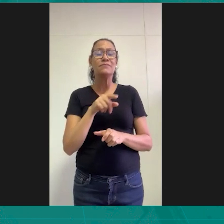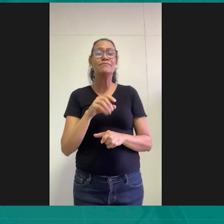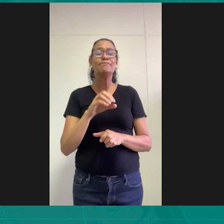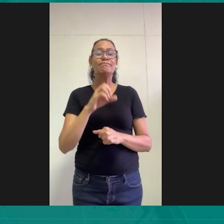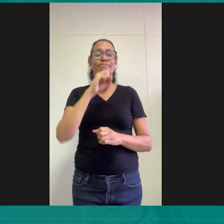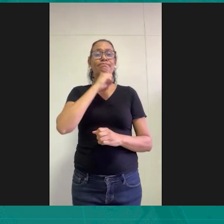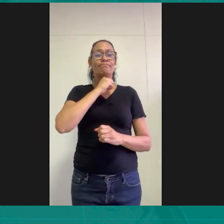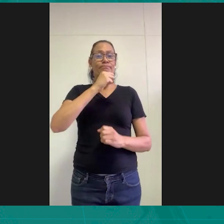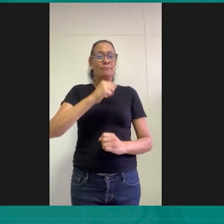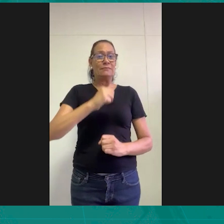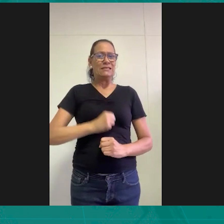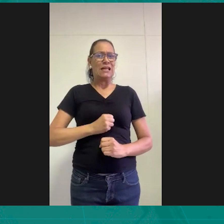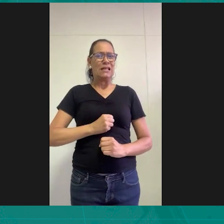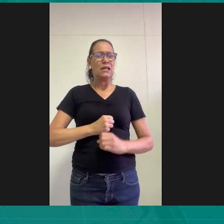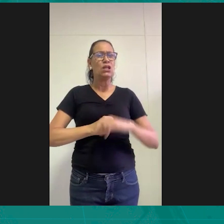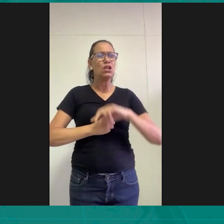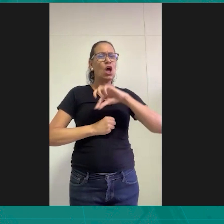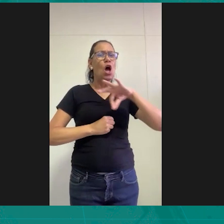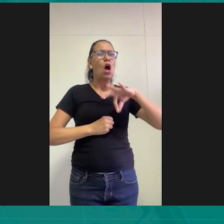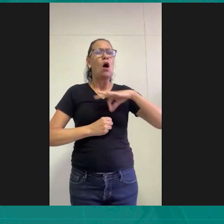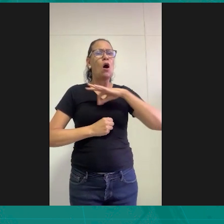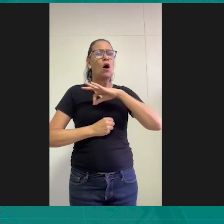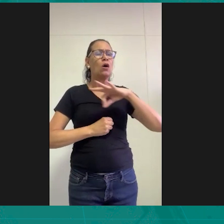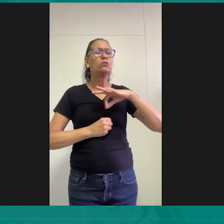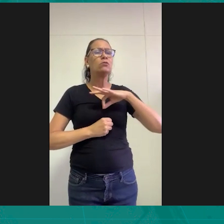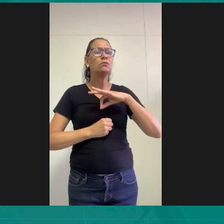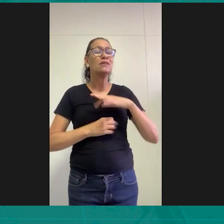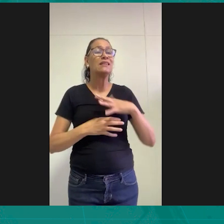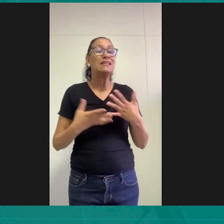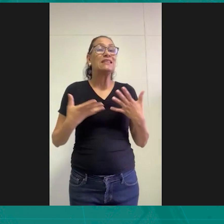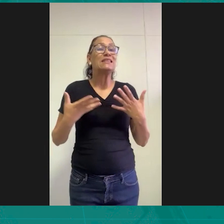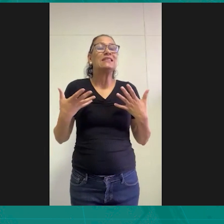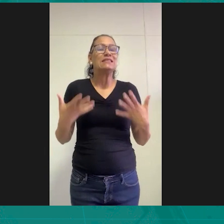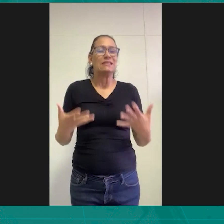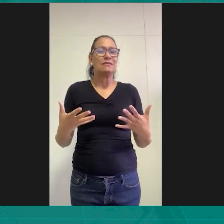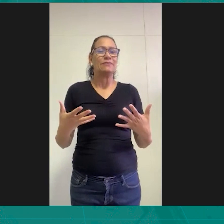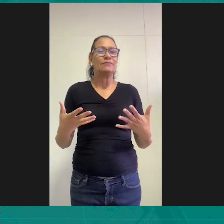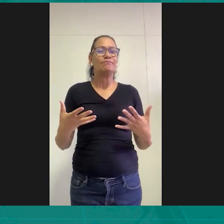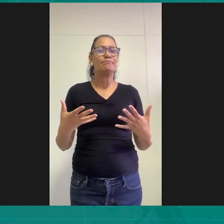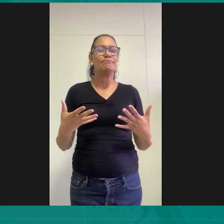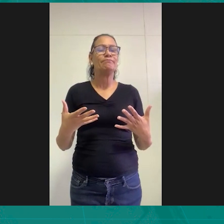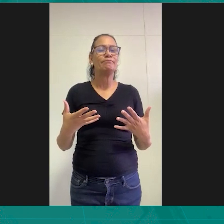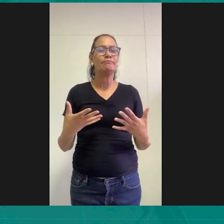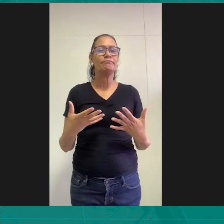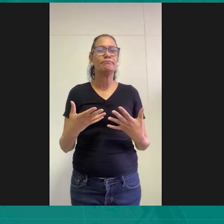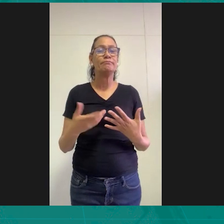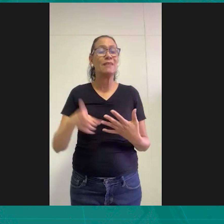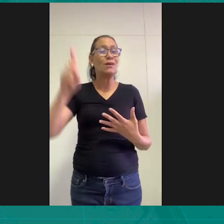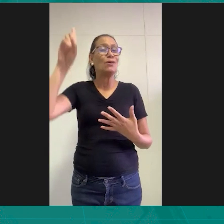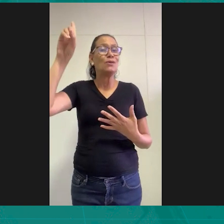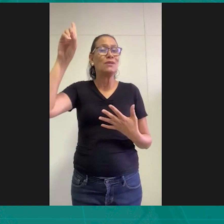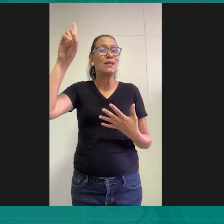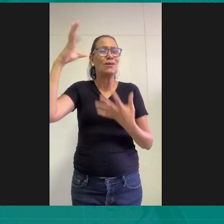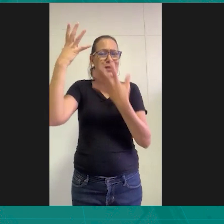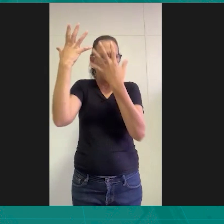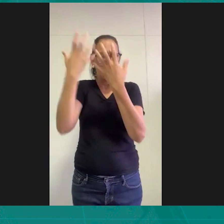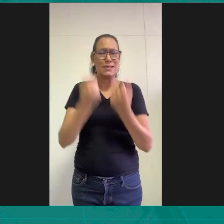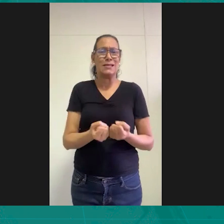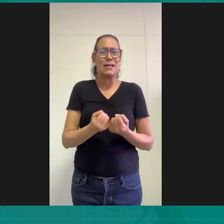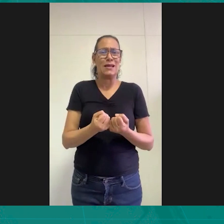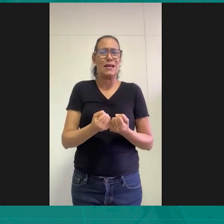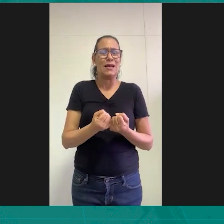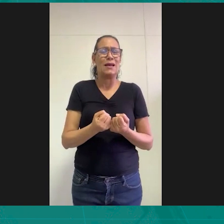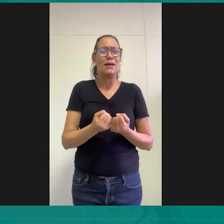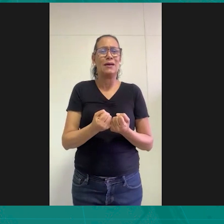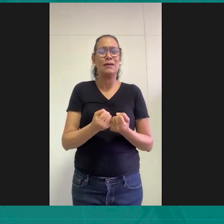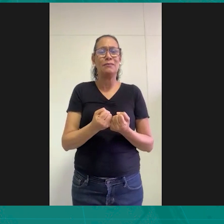de oferecer de sacrifícios espirituais agradáveis a Deus por intermédio de Jesus Cristo. Irmão,